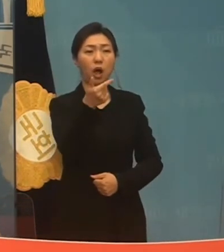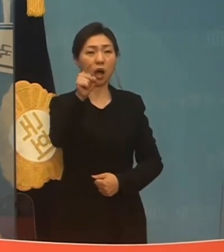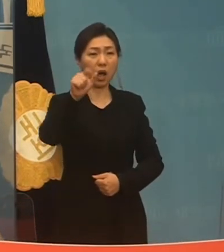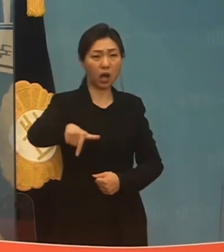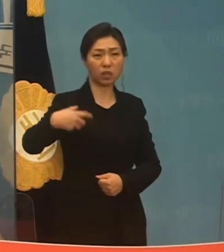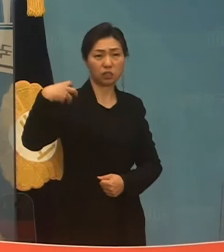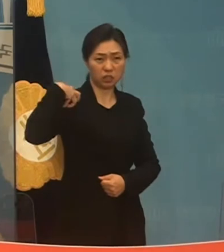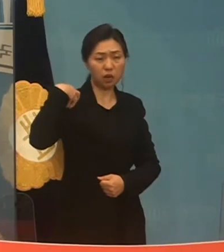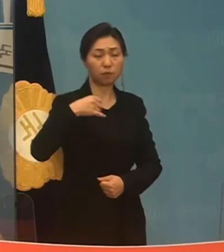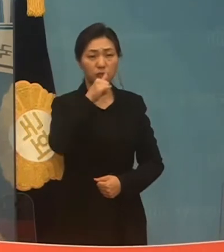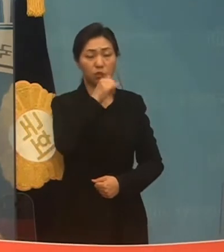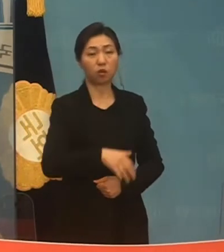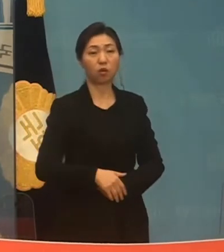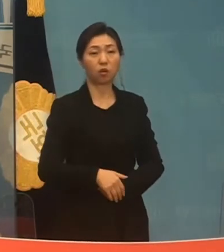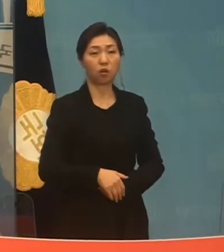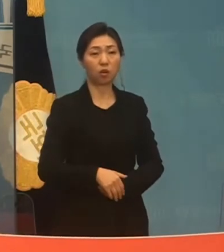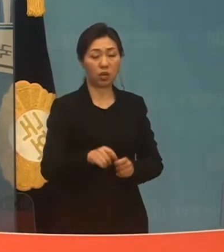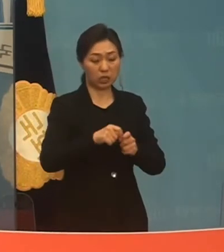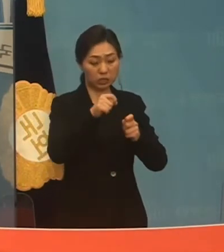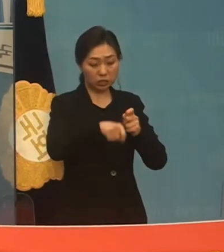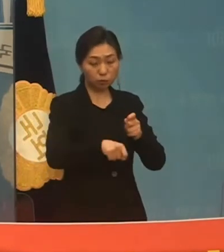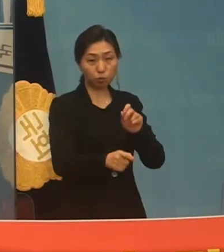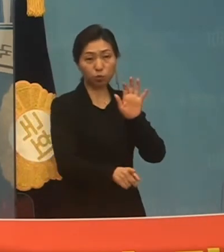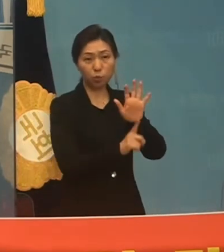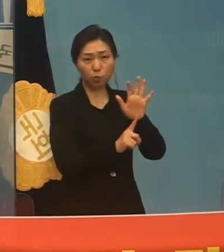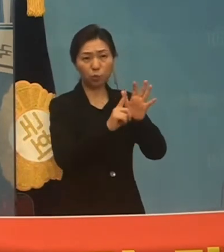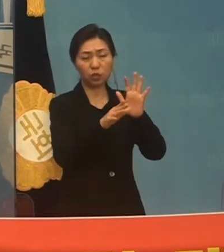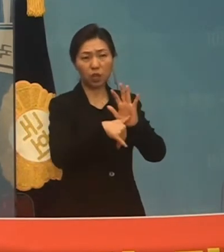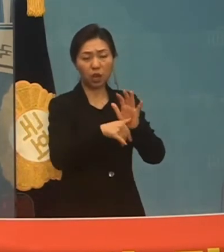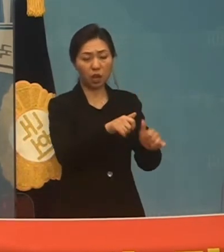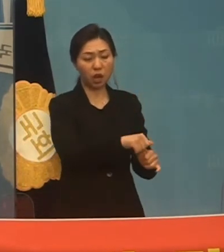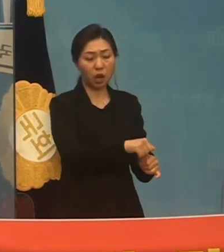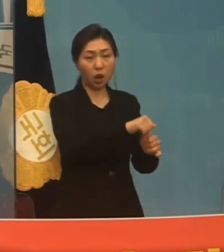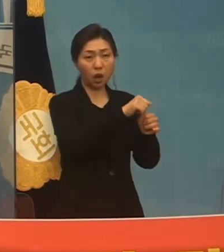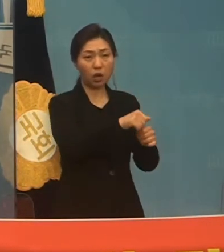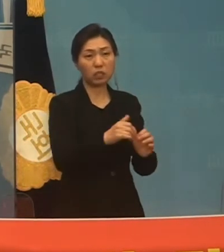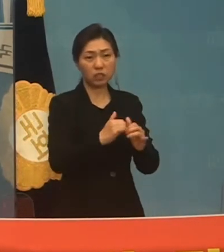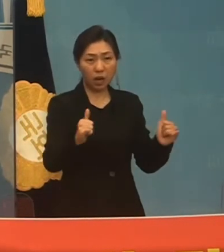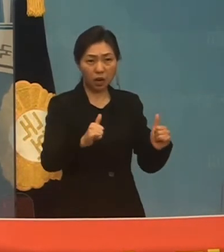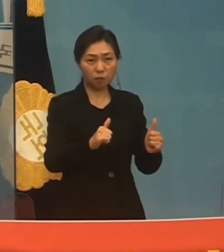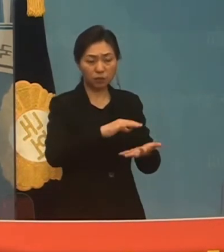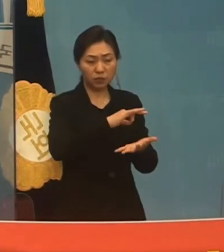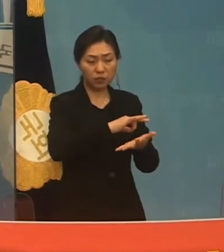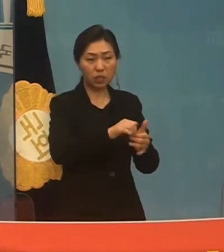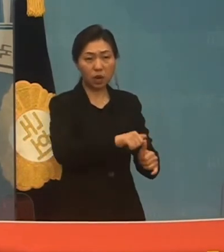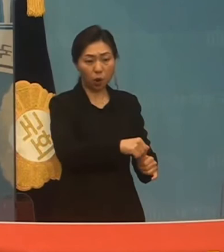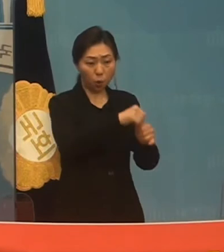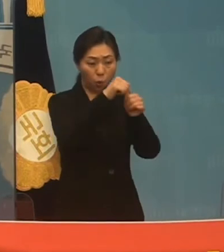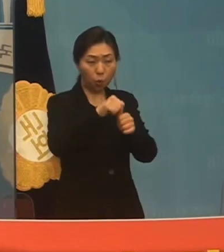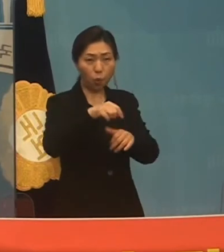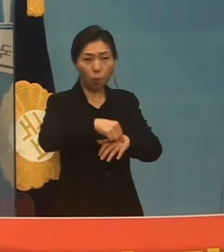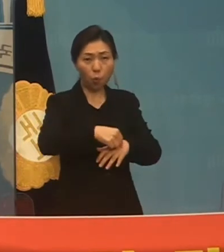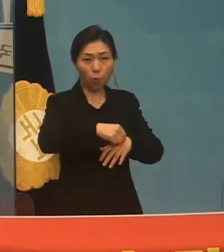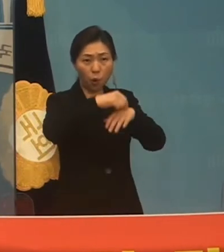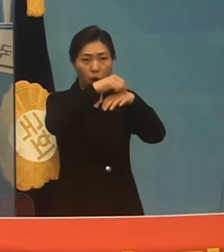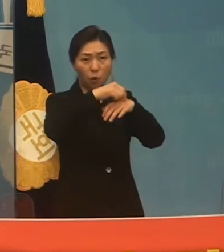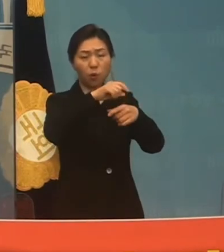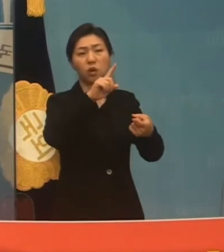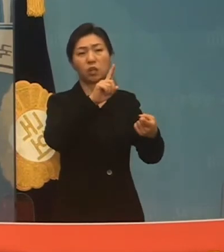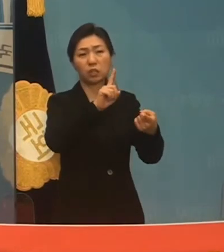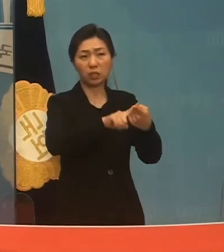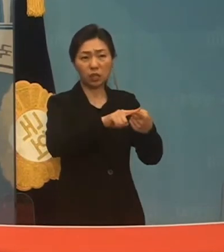남해화학이 하청업체 입찰 시 고용 승계 조항을 사내 하청업체 사장 말